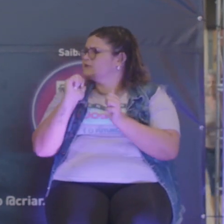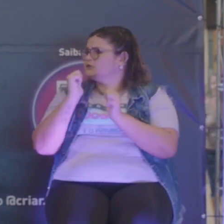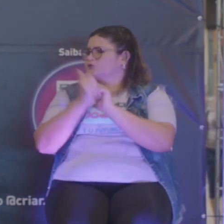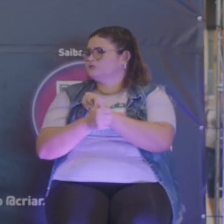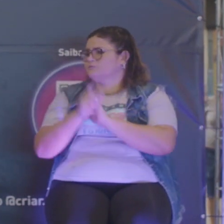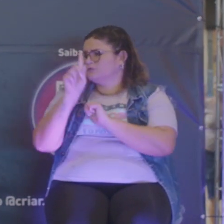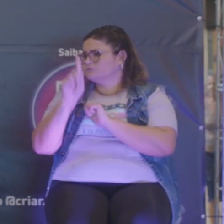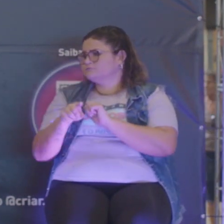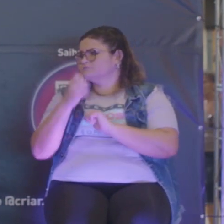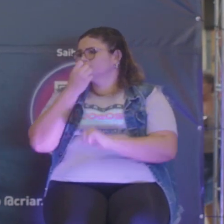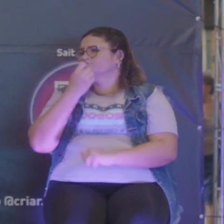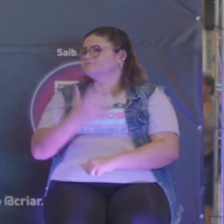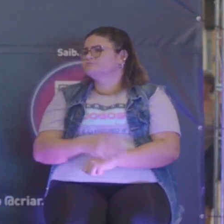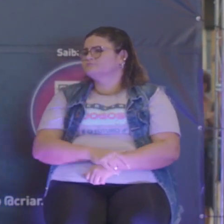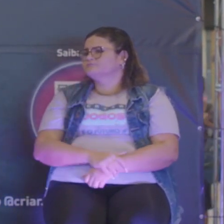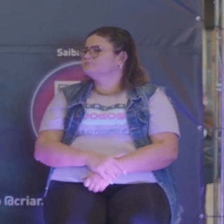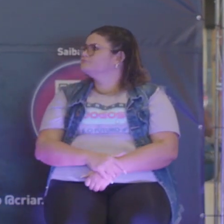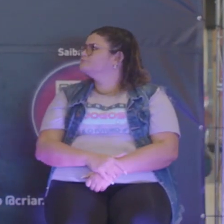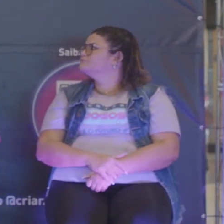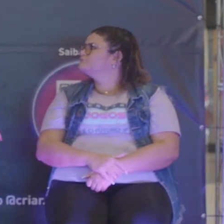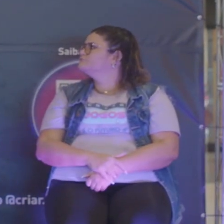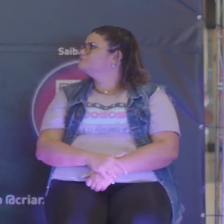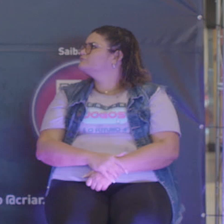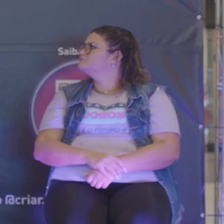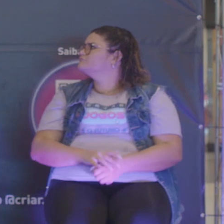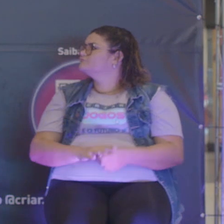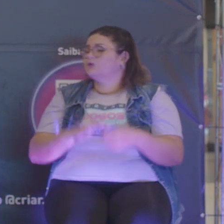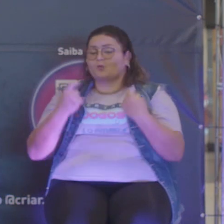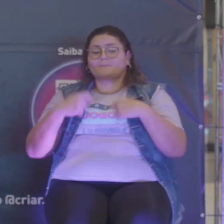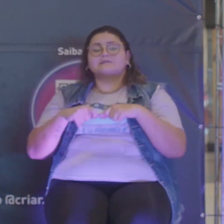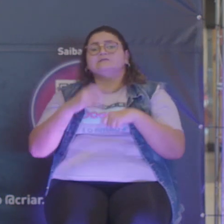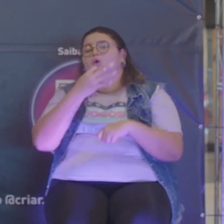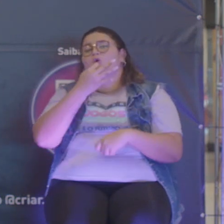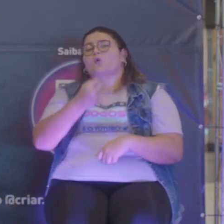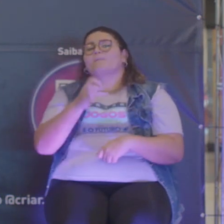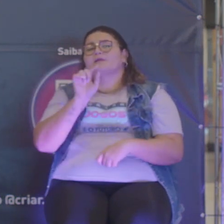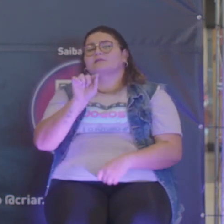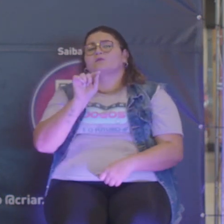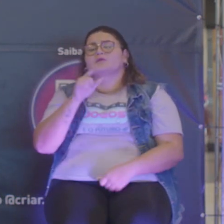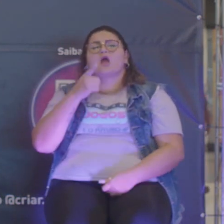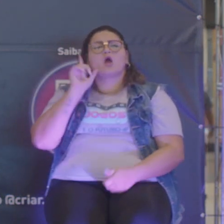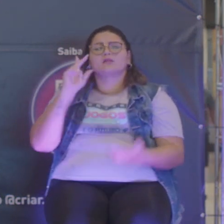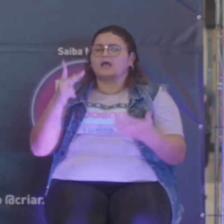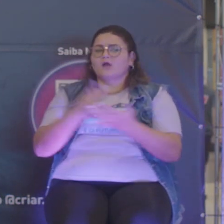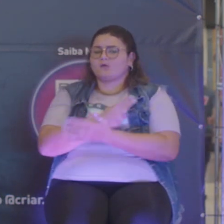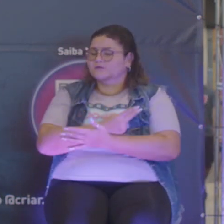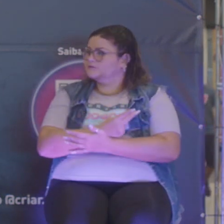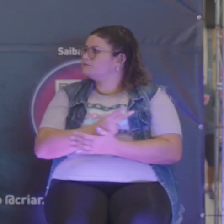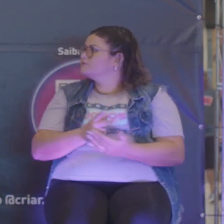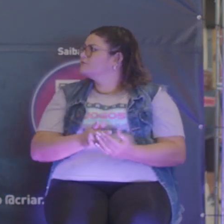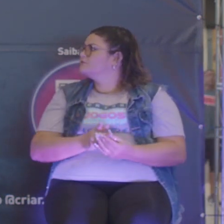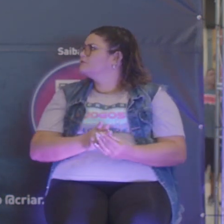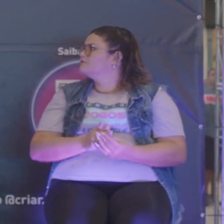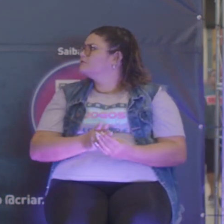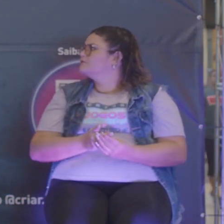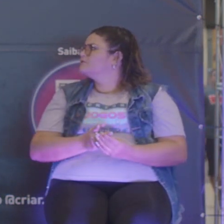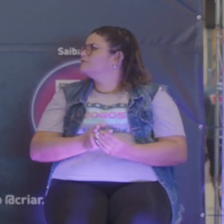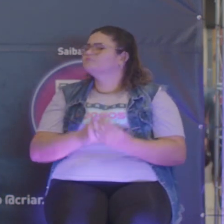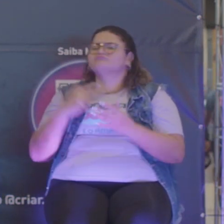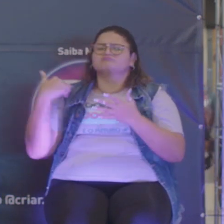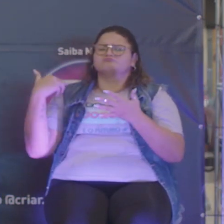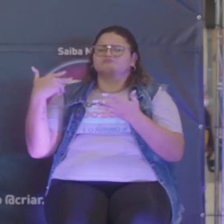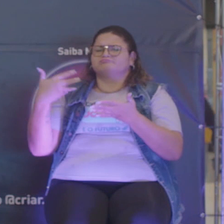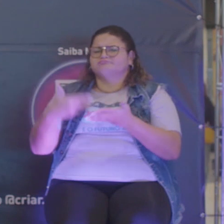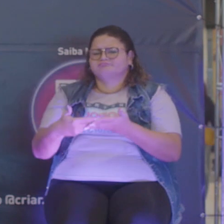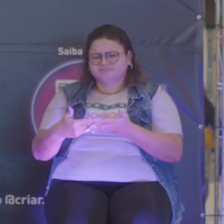torno de conteúdo, né, Thaís? Bem bacana, Mari. E sabe uma coisa que eu preciso comentar aqui, que ontem aconteceu também? Obviamente que ao longo do evento